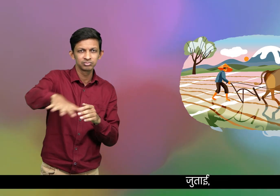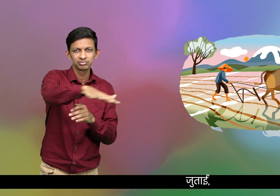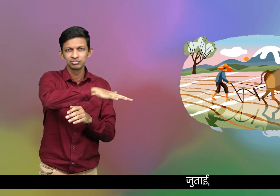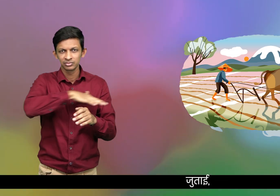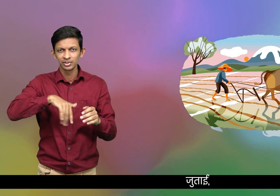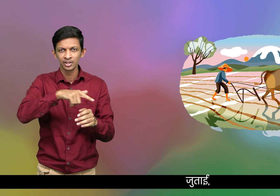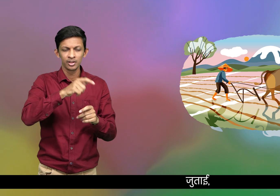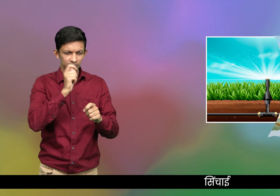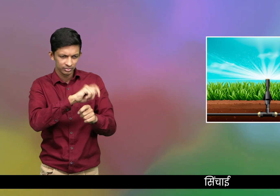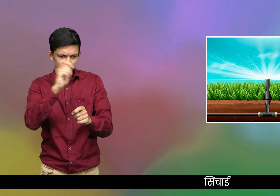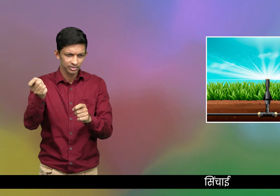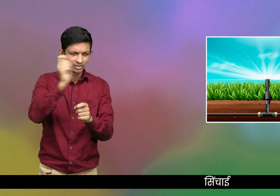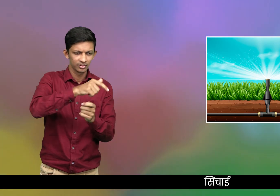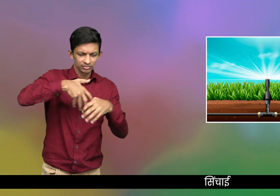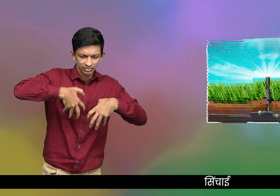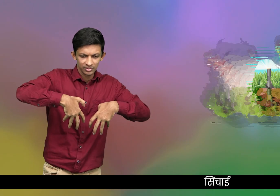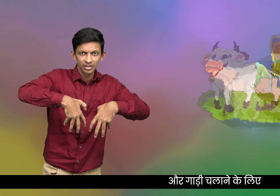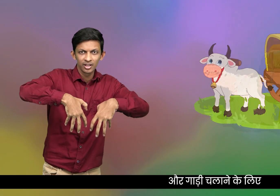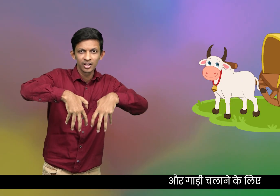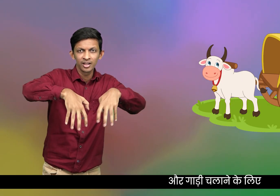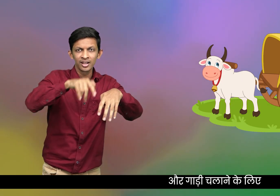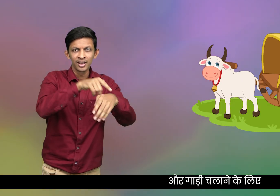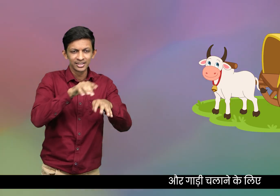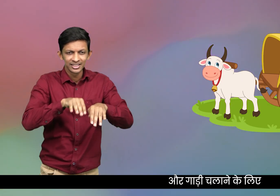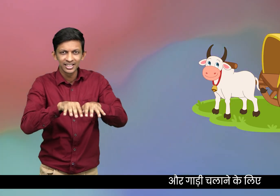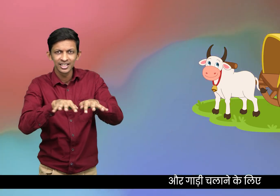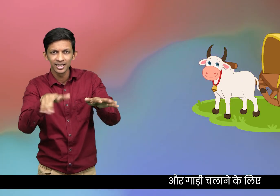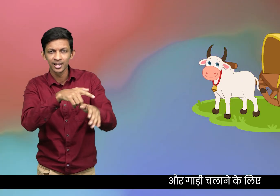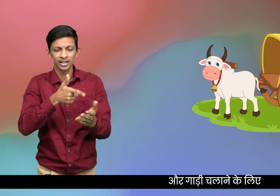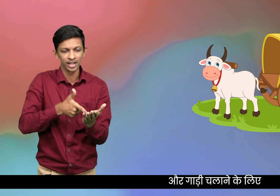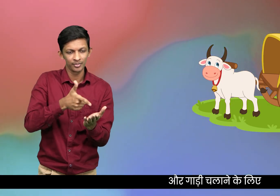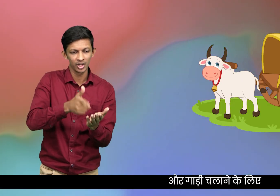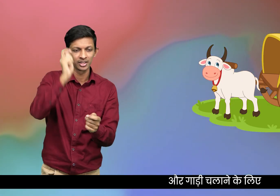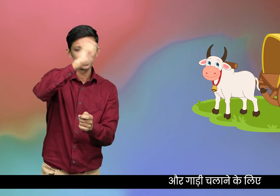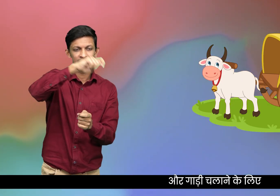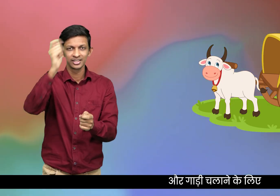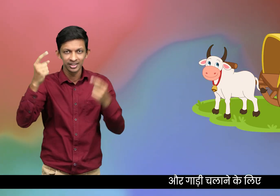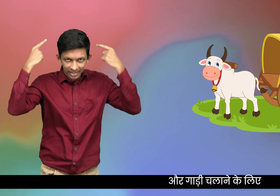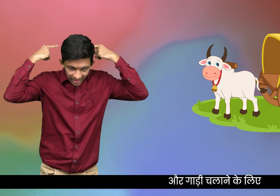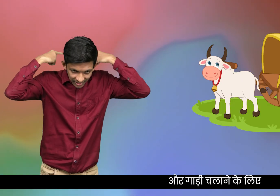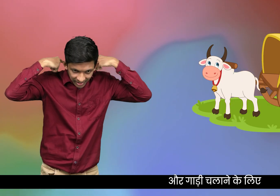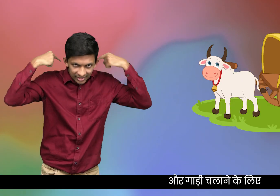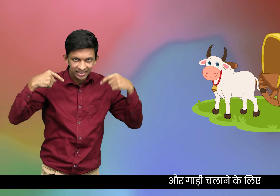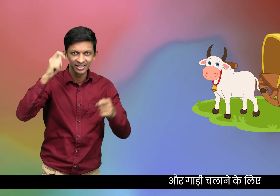जुताई सिंचाई और गाड़ी चलाने के लिए।